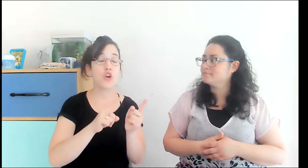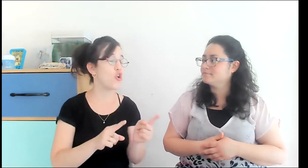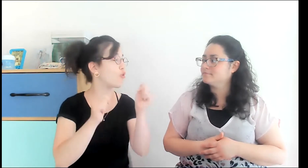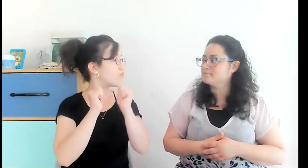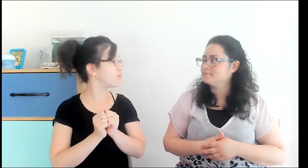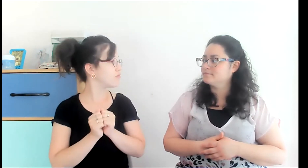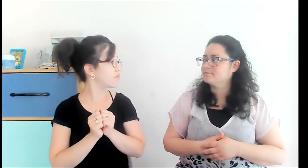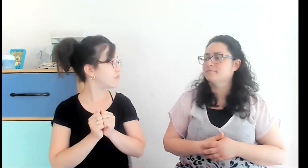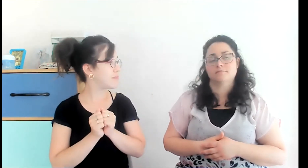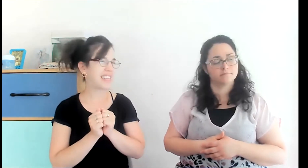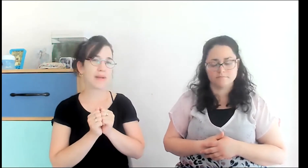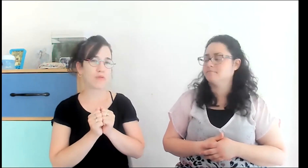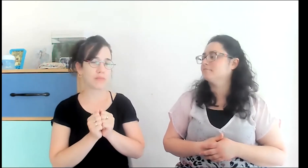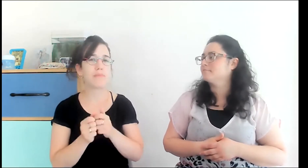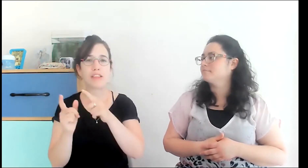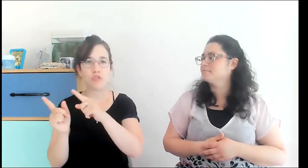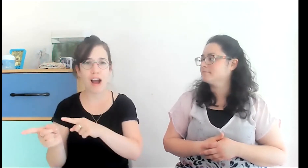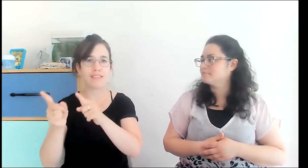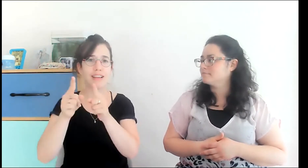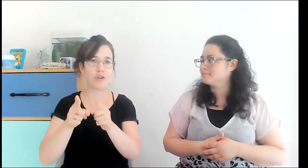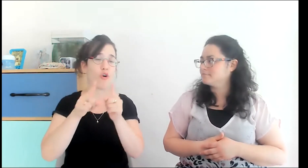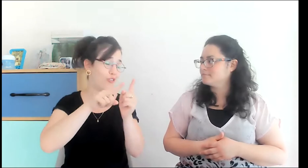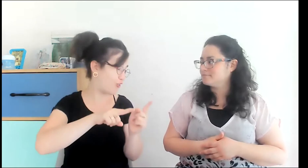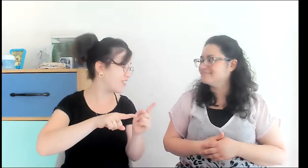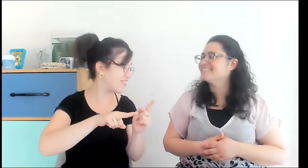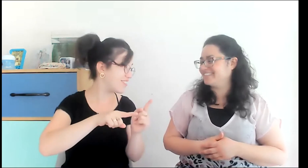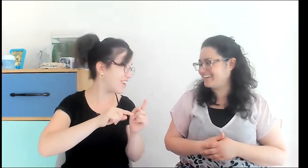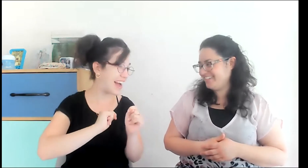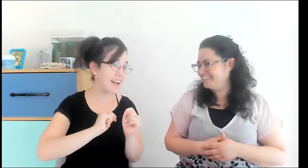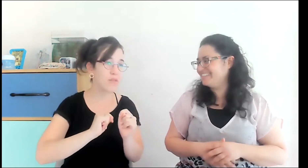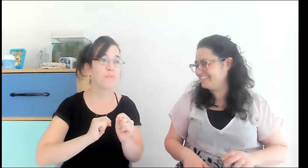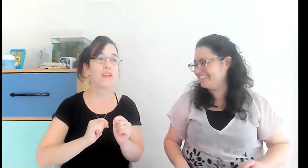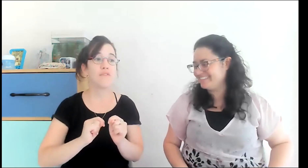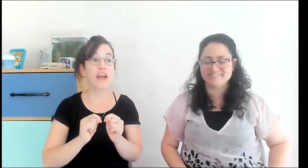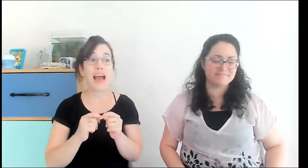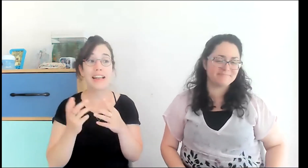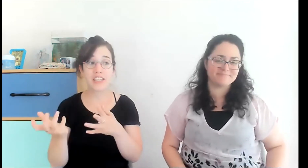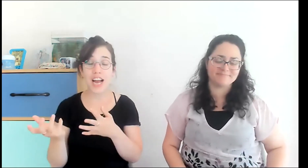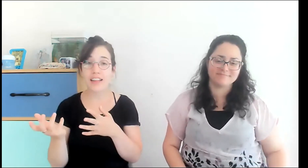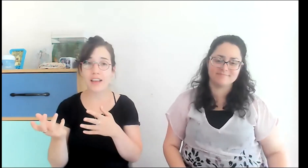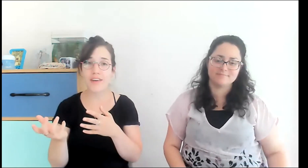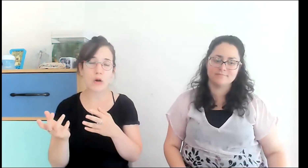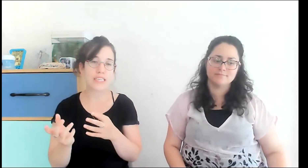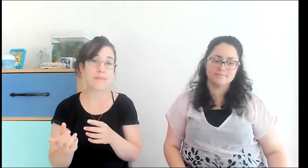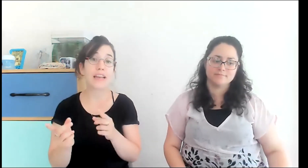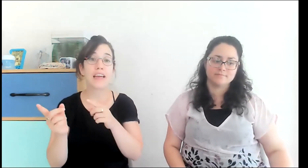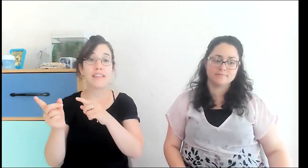לא. בעצם אנחנו מסמנים נטוע תעקור לא. נכון. ואל תשכח את התקווה, אנחנו נסמן